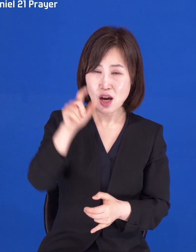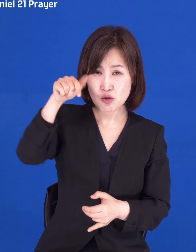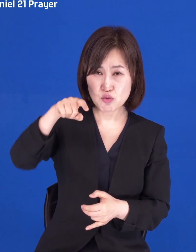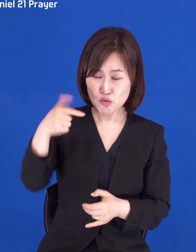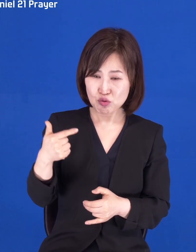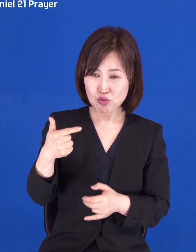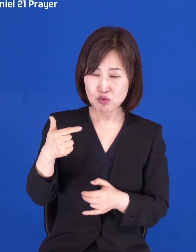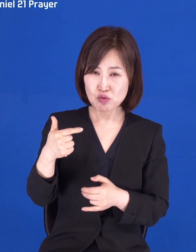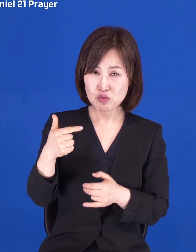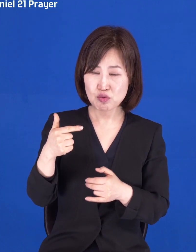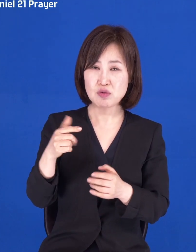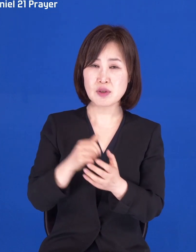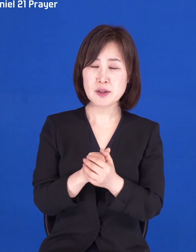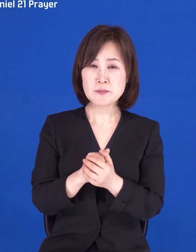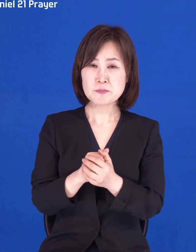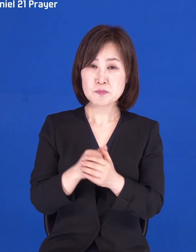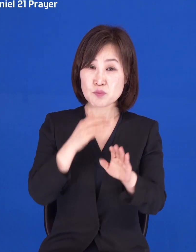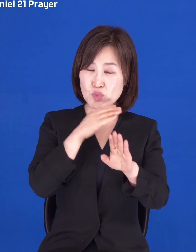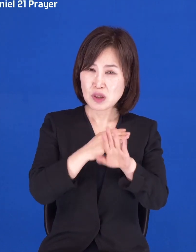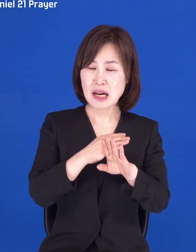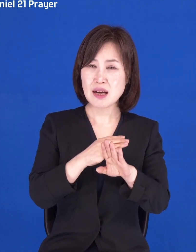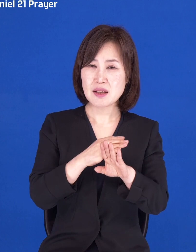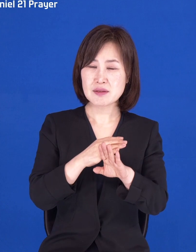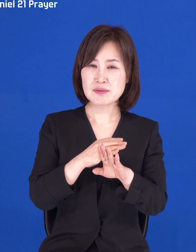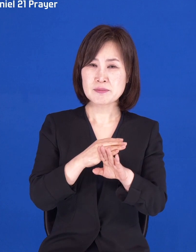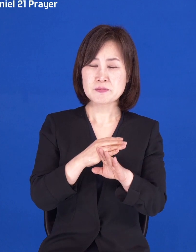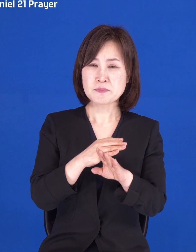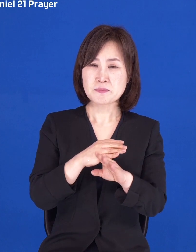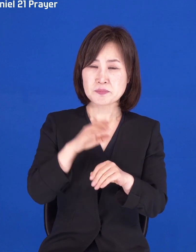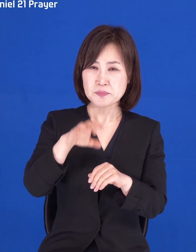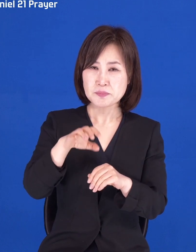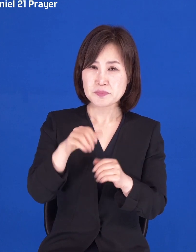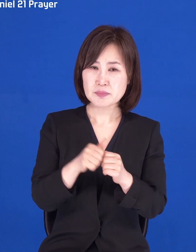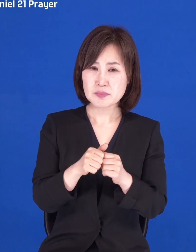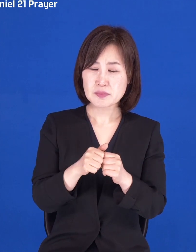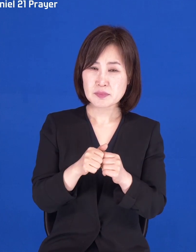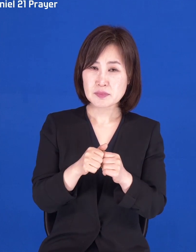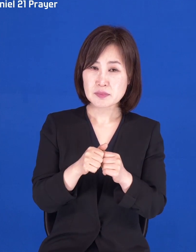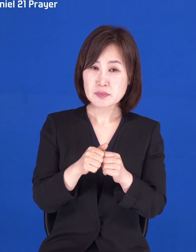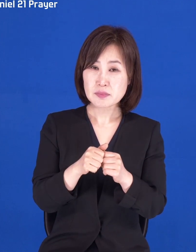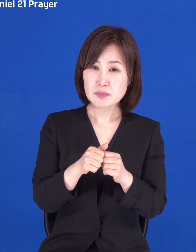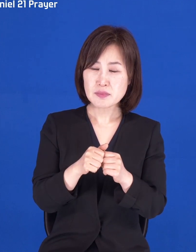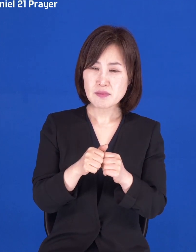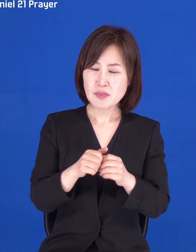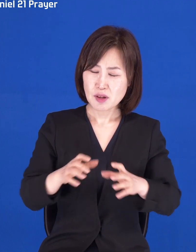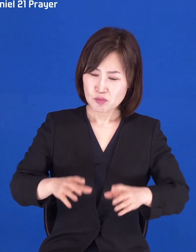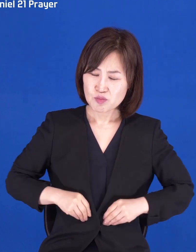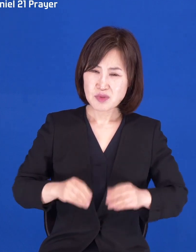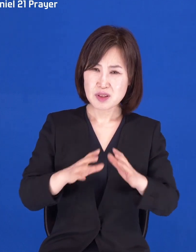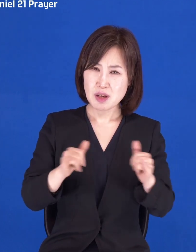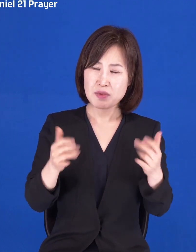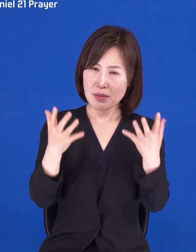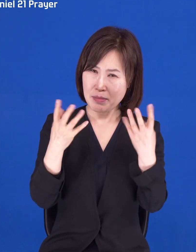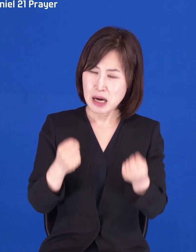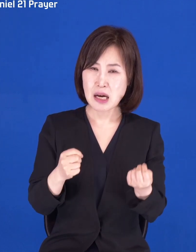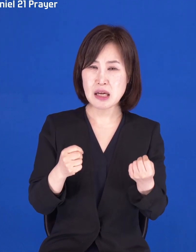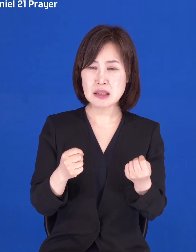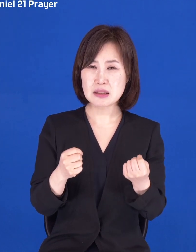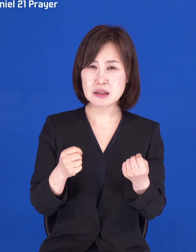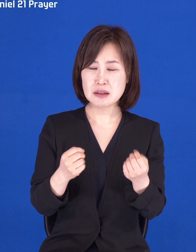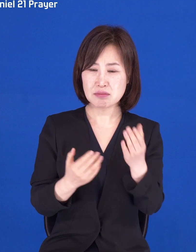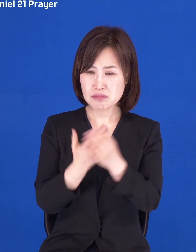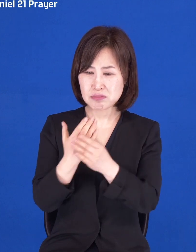저희가 이전에 추방되기 전에 살았던 지역에서도 많은 아사자들이 나왔어요. 그랬는데